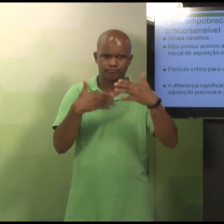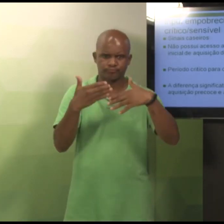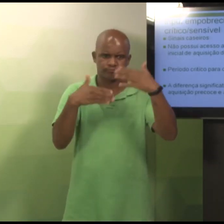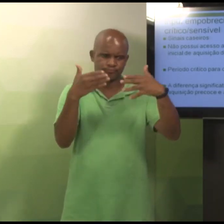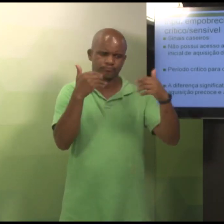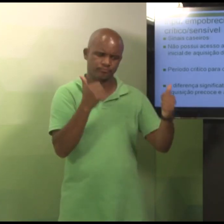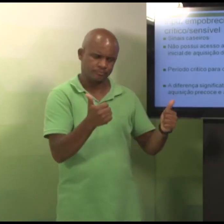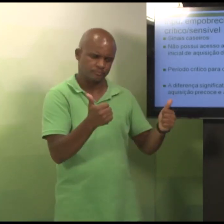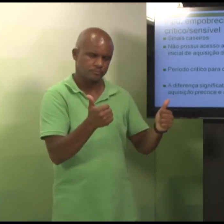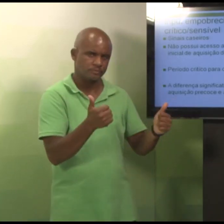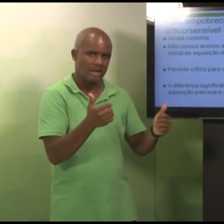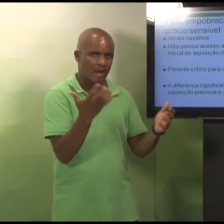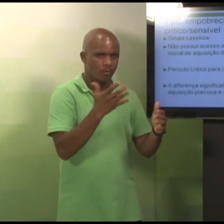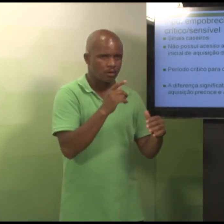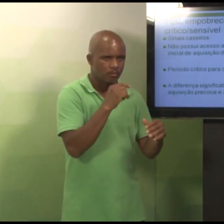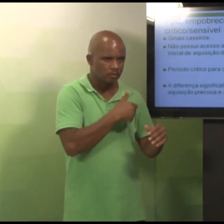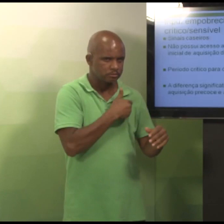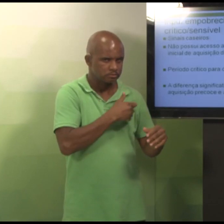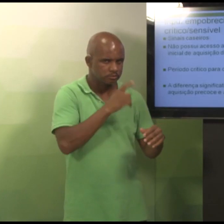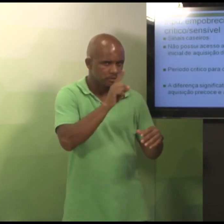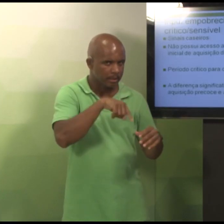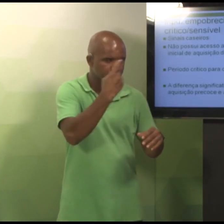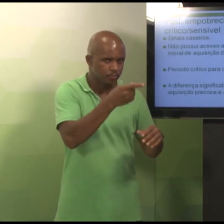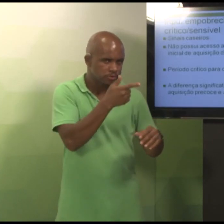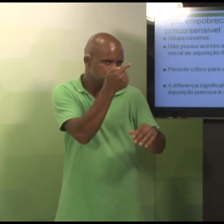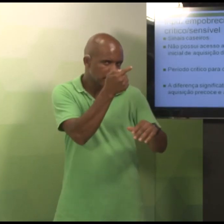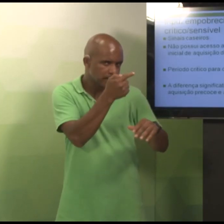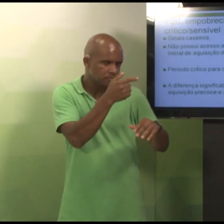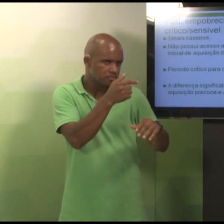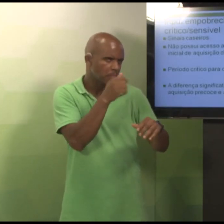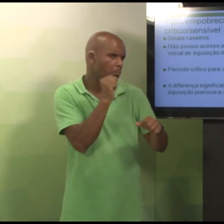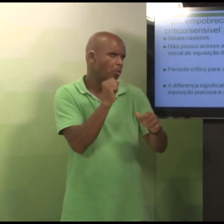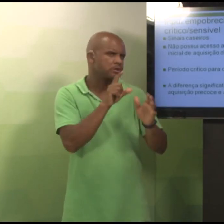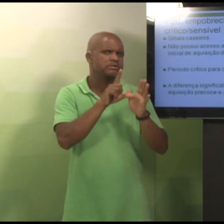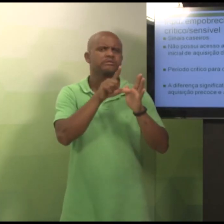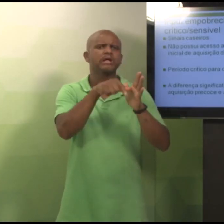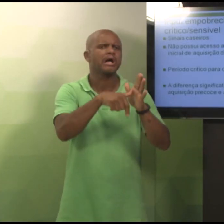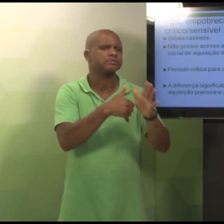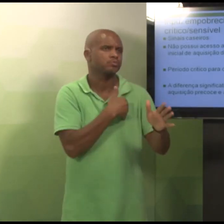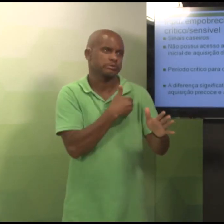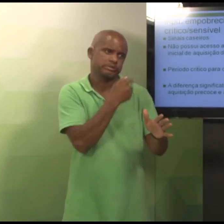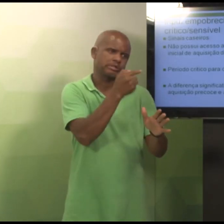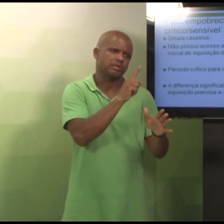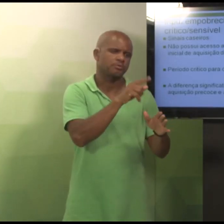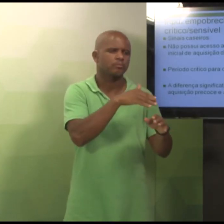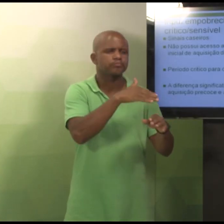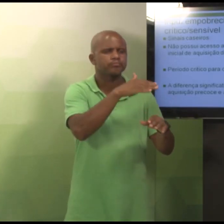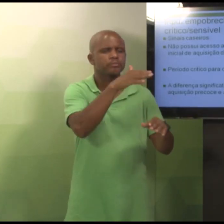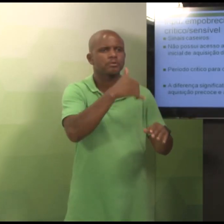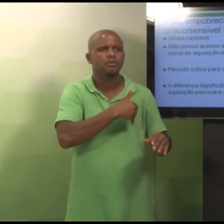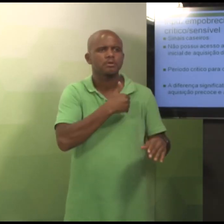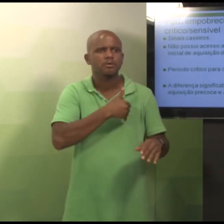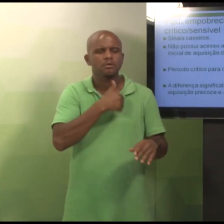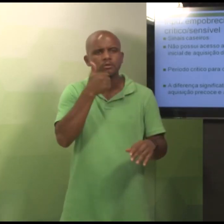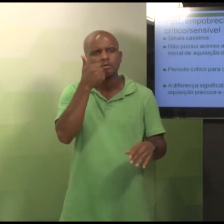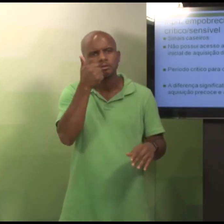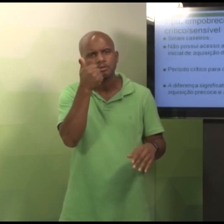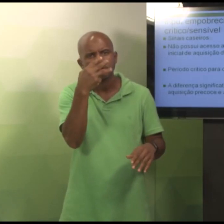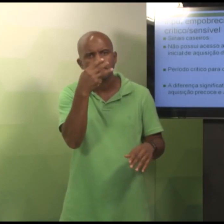E assim ela vai se desenvolver. Agora, posterior a essa faixa etária, a partir dos 7 até